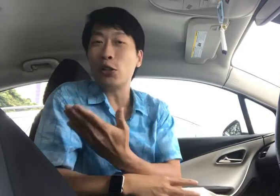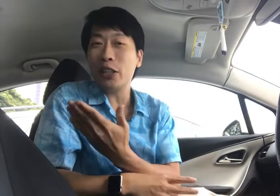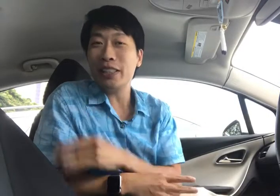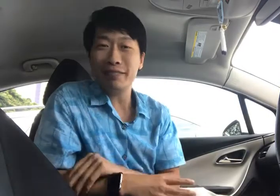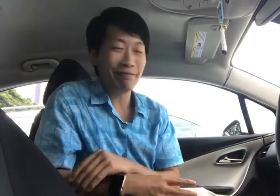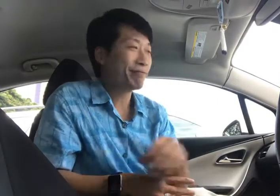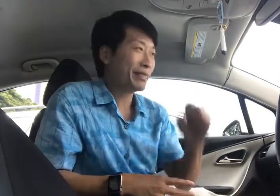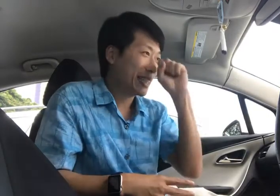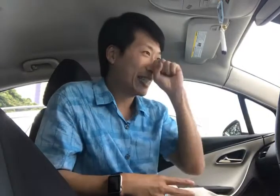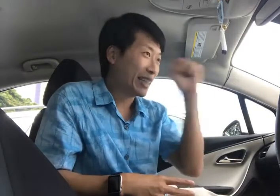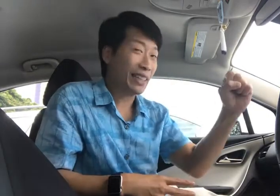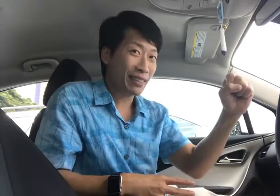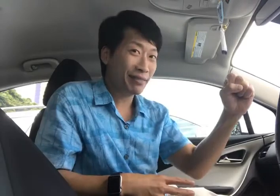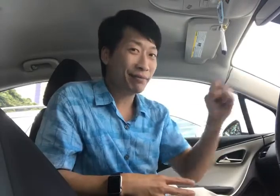good, 이,